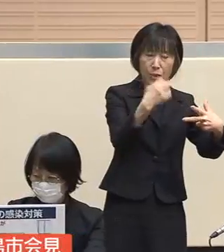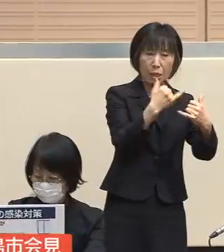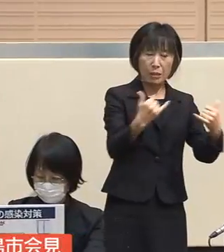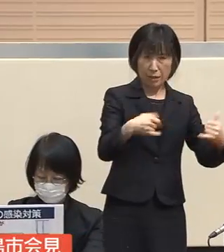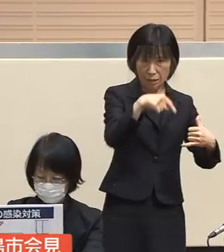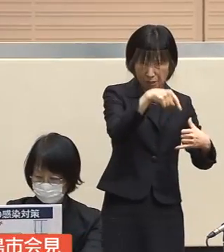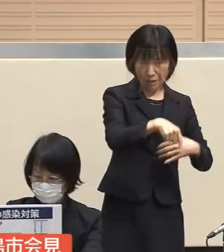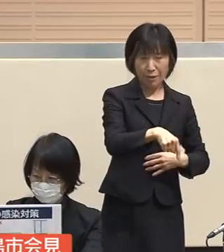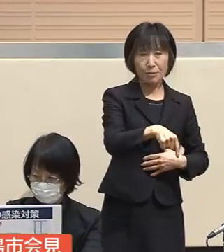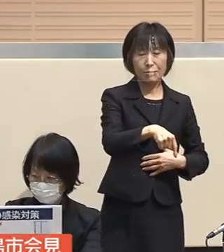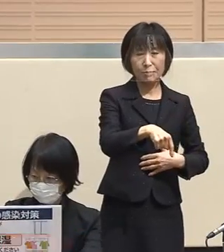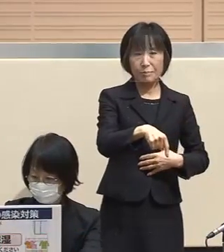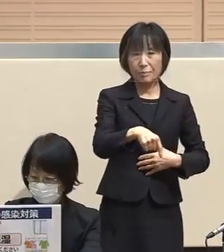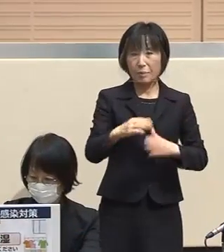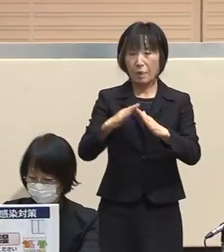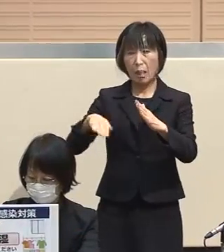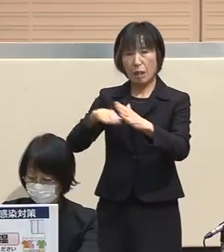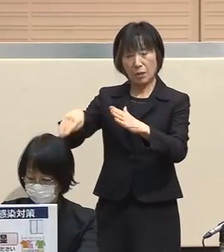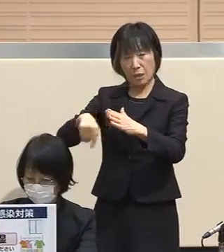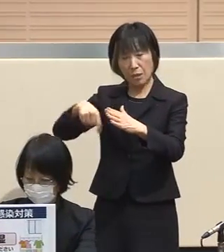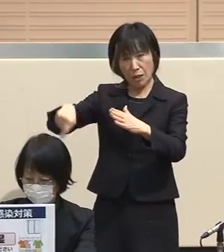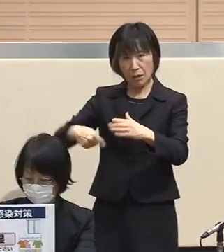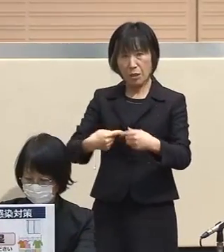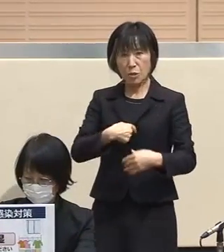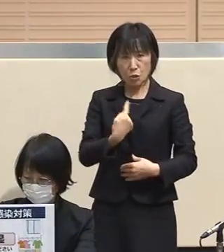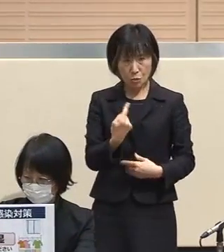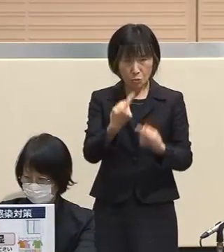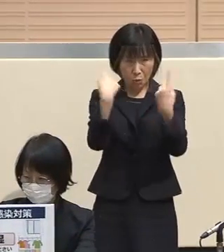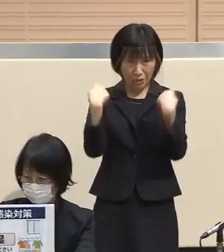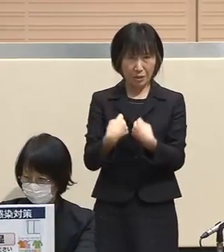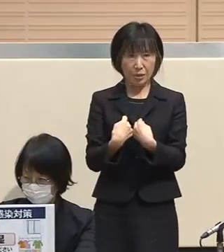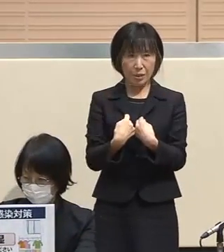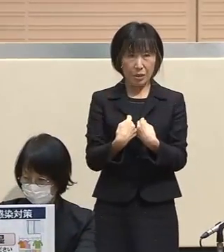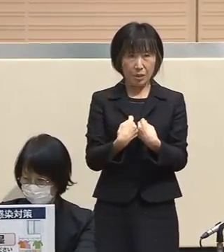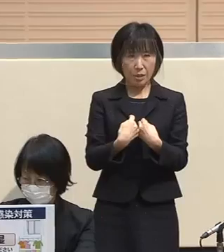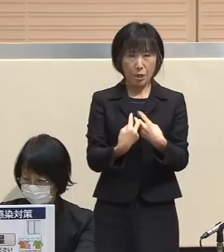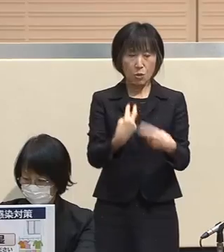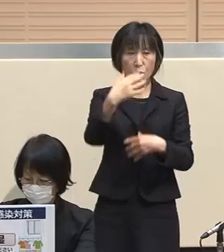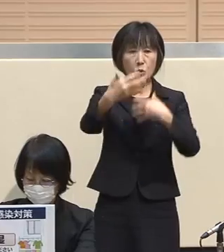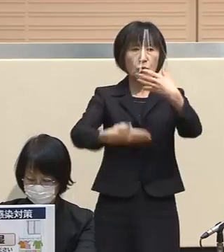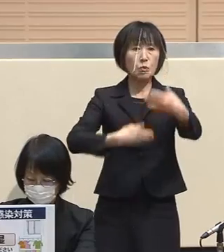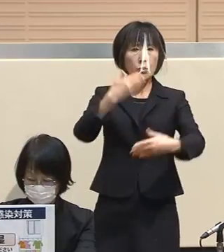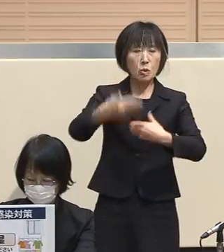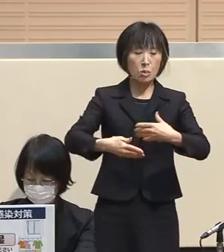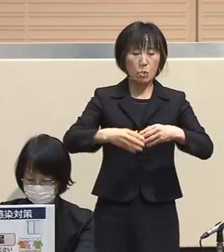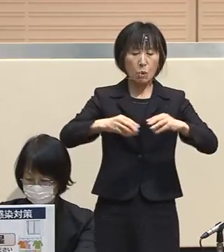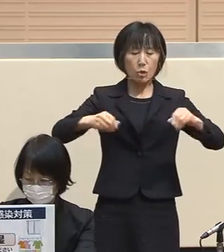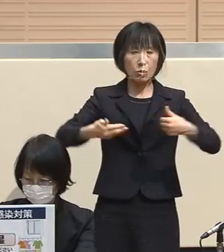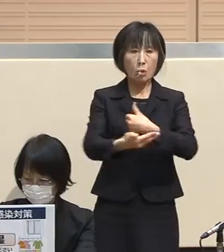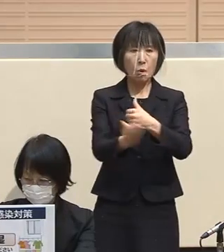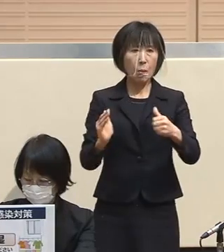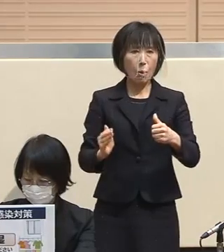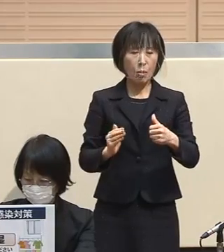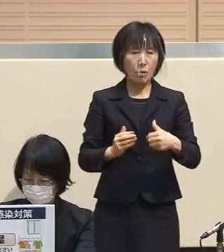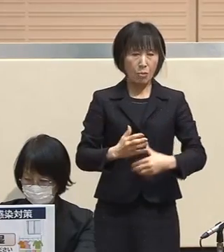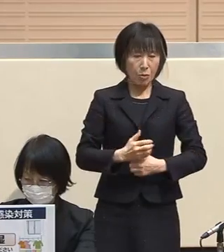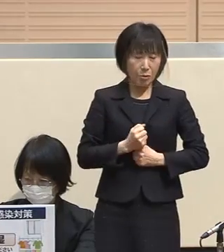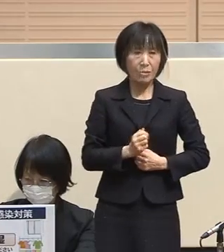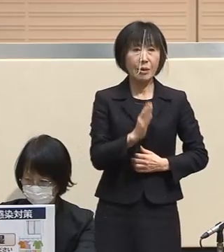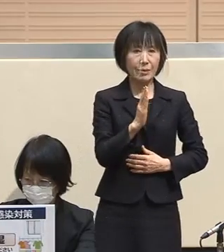理者が、そして家庭内ではご自身が換気と保湿を心がけていただきたいということ